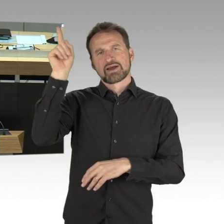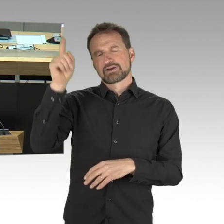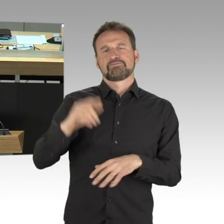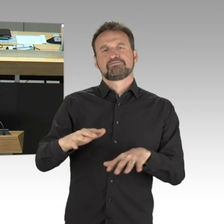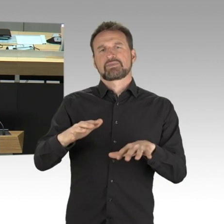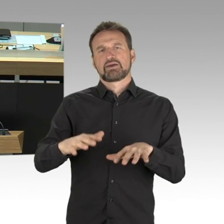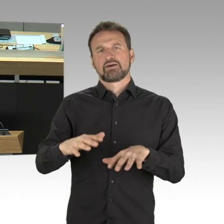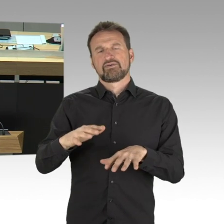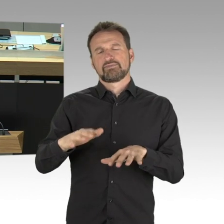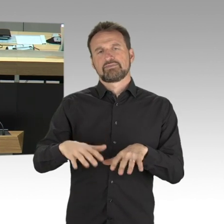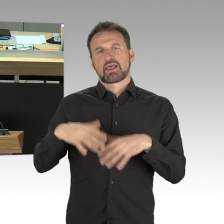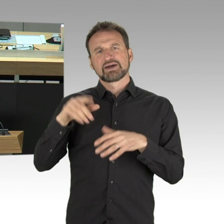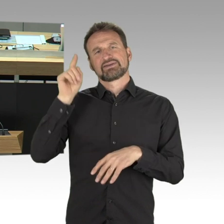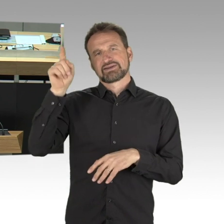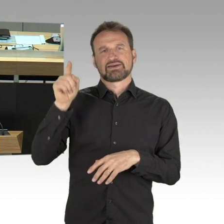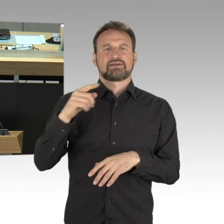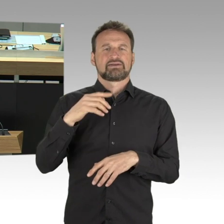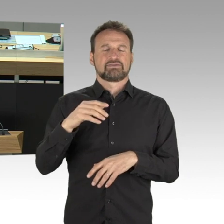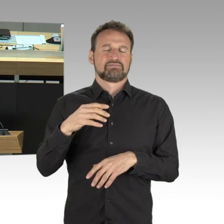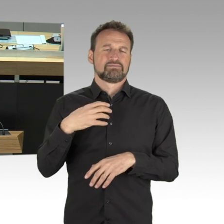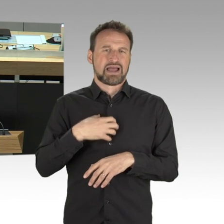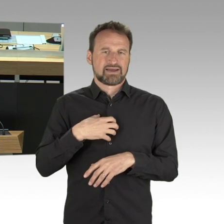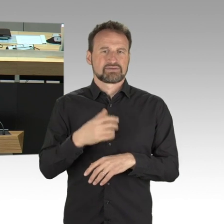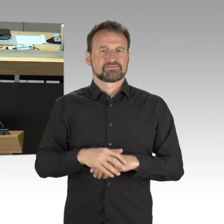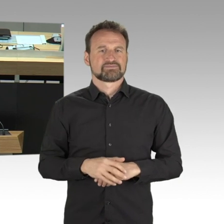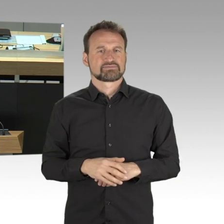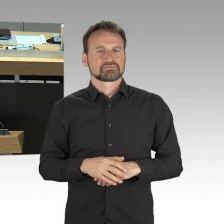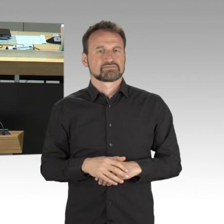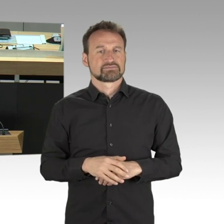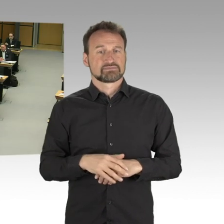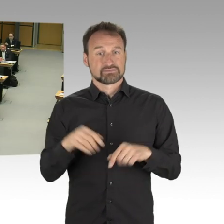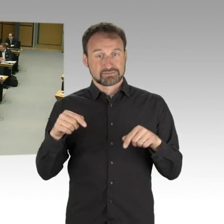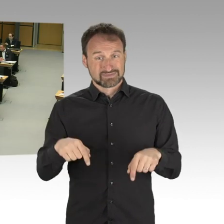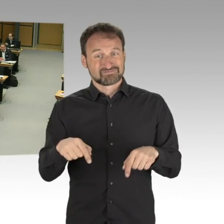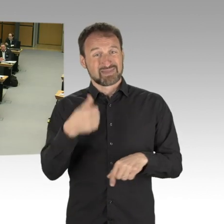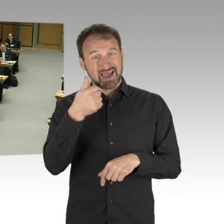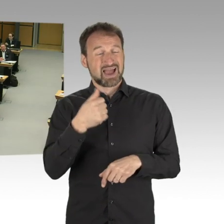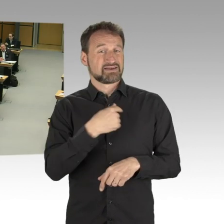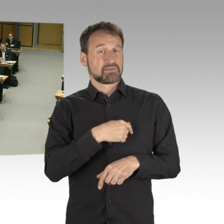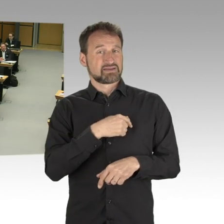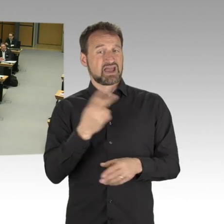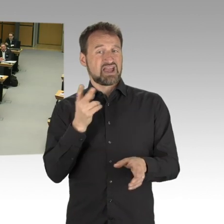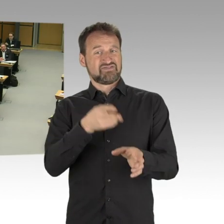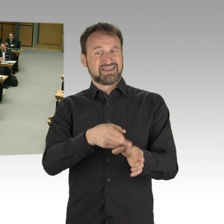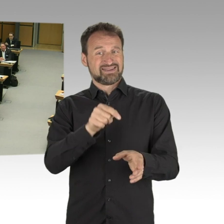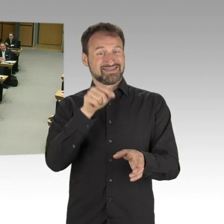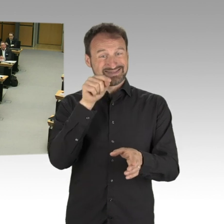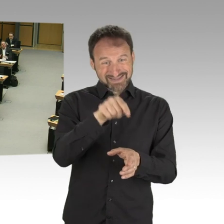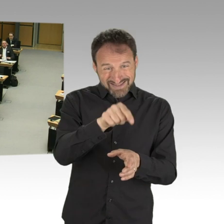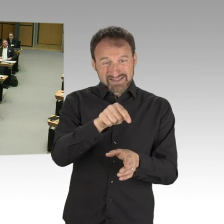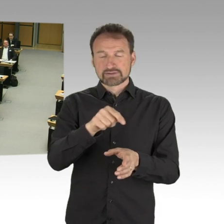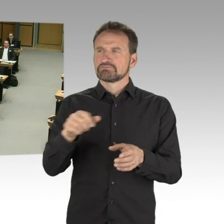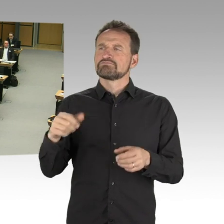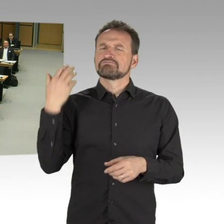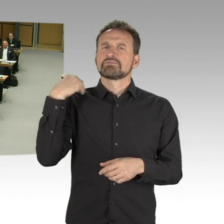sogenannte Alternative für Deutschland gründet ihre Politik auf Hass und Ausgrenzung und steht nicht auf dem Boden